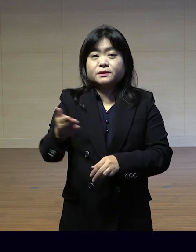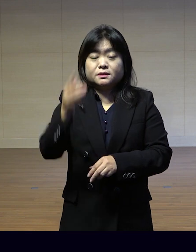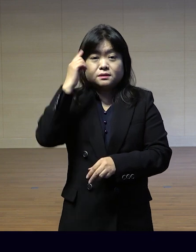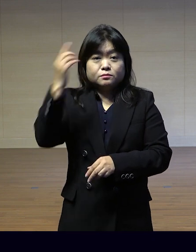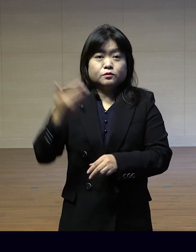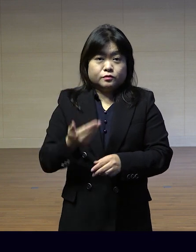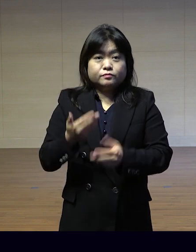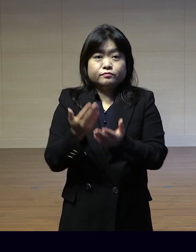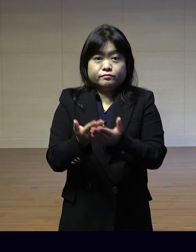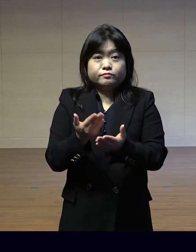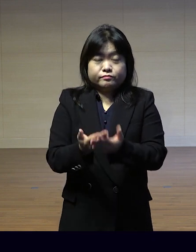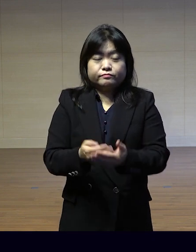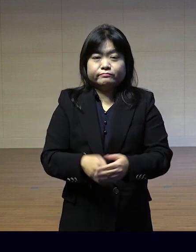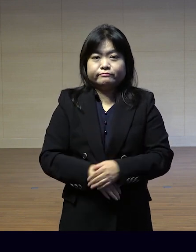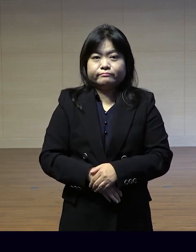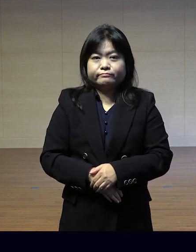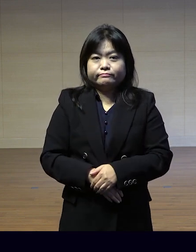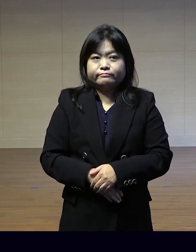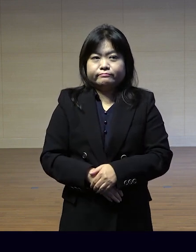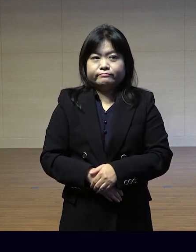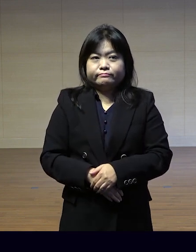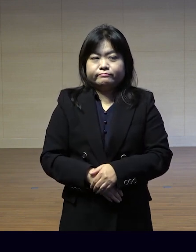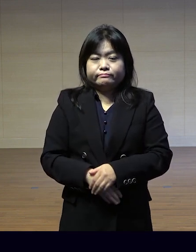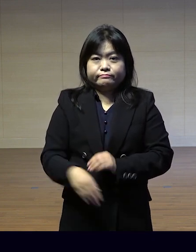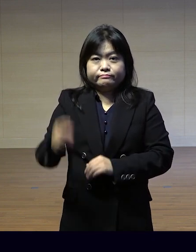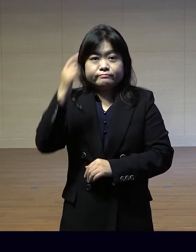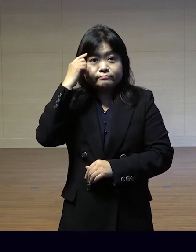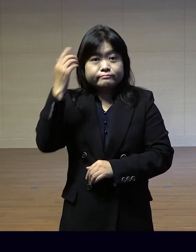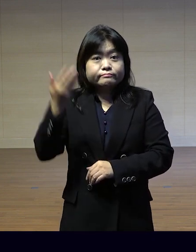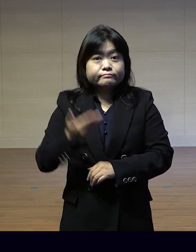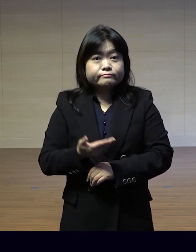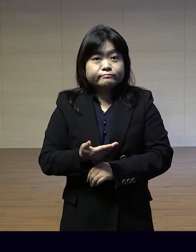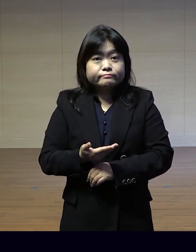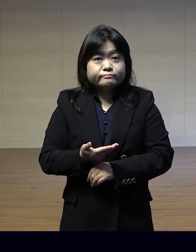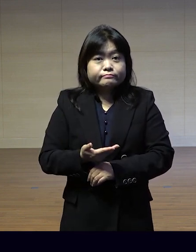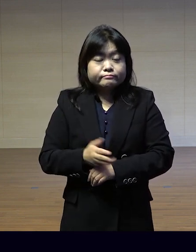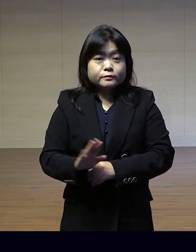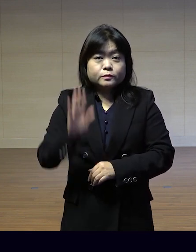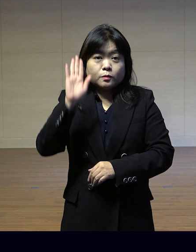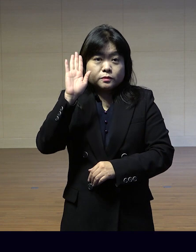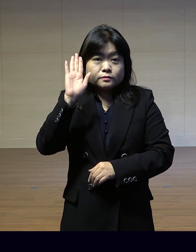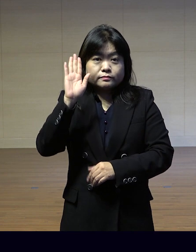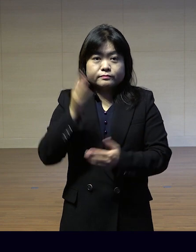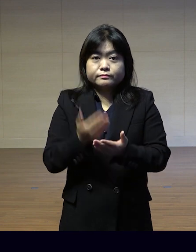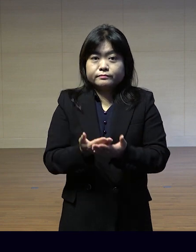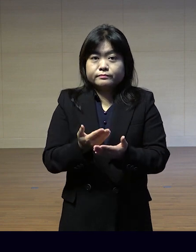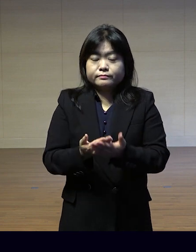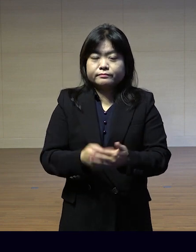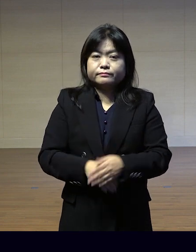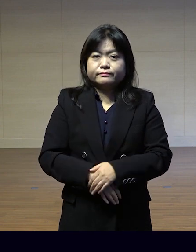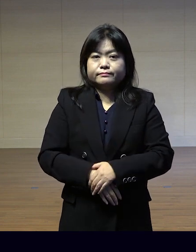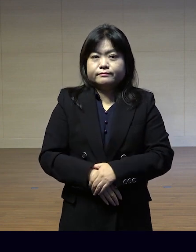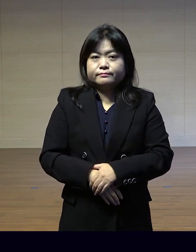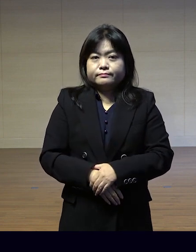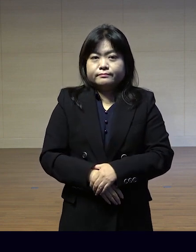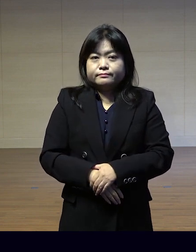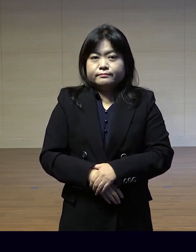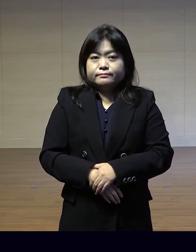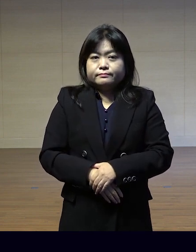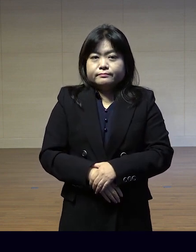시민 여러분들 질문을 받도록 하겠습니다. 자, 질문 있으신 분 손을 드시고 예, 질문해 주시기